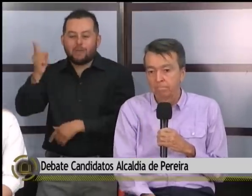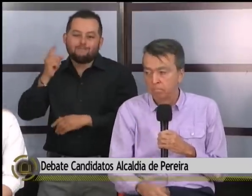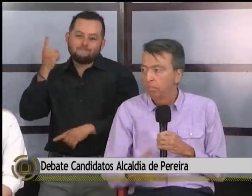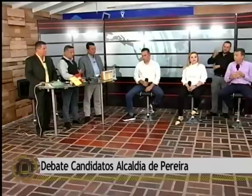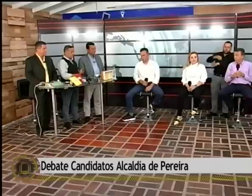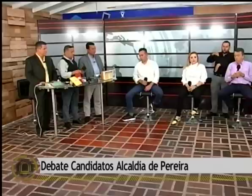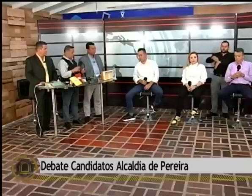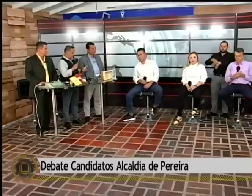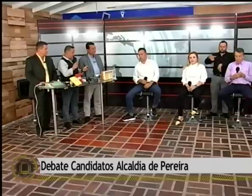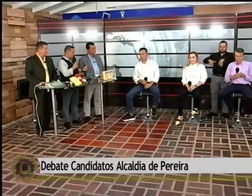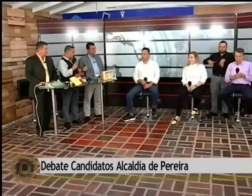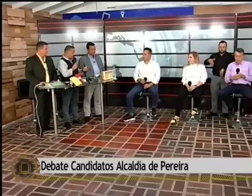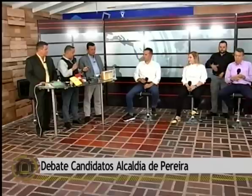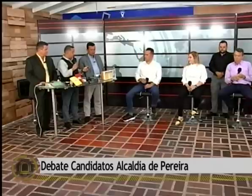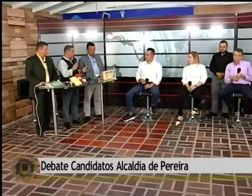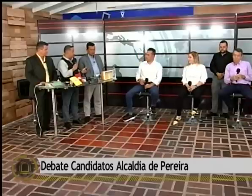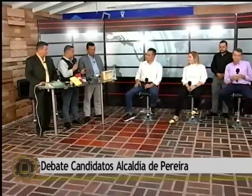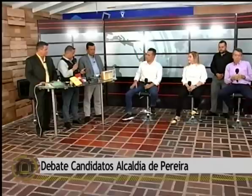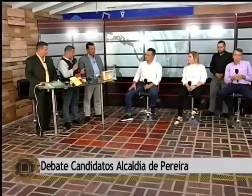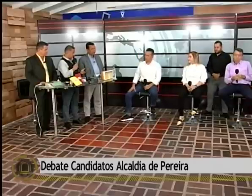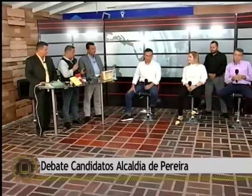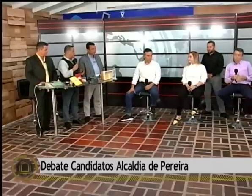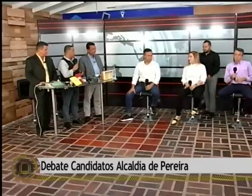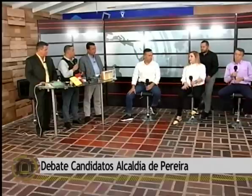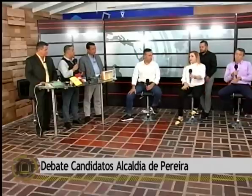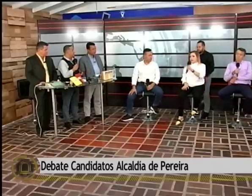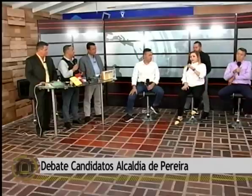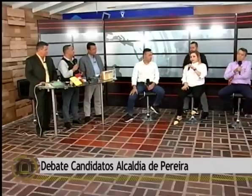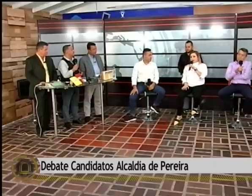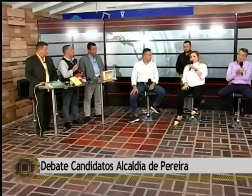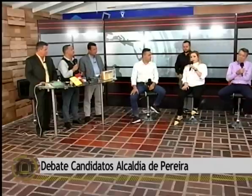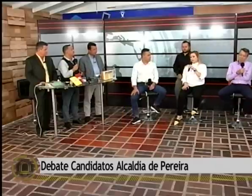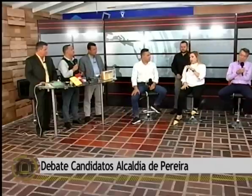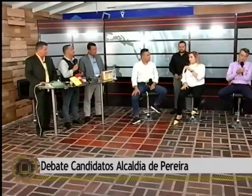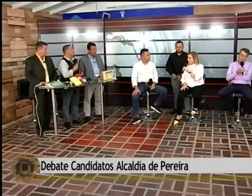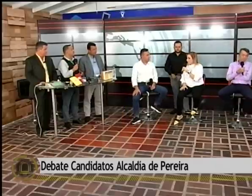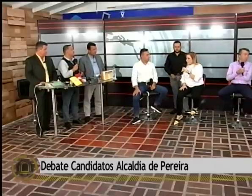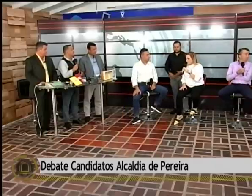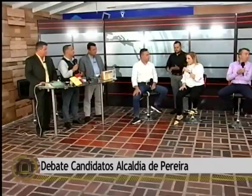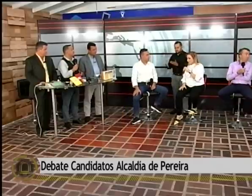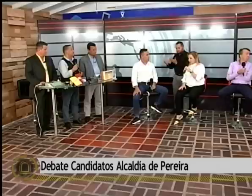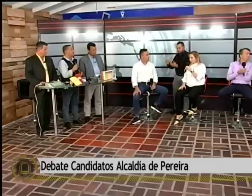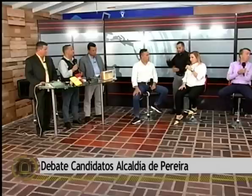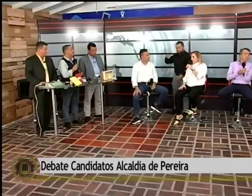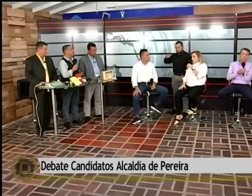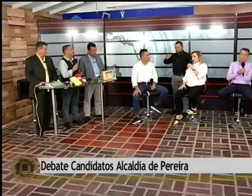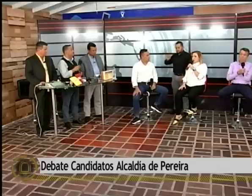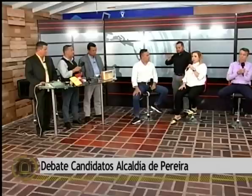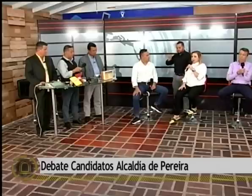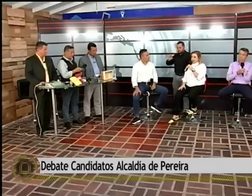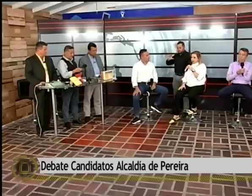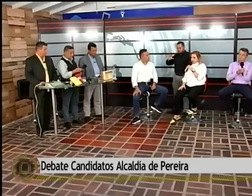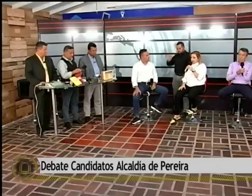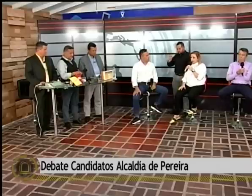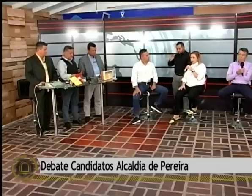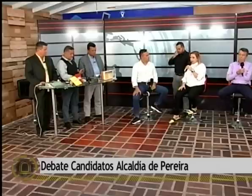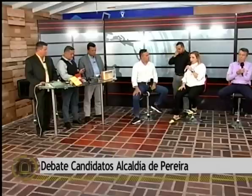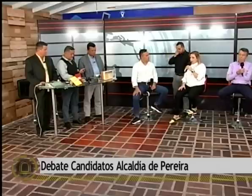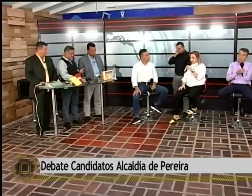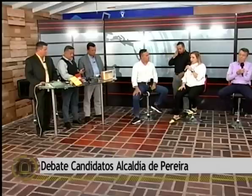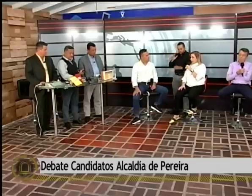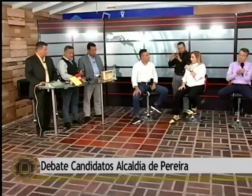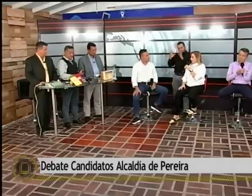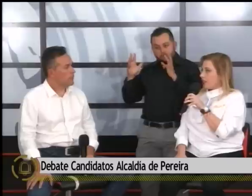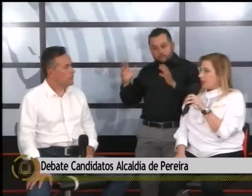manda. Gracias, señor. Doctora Carolina. Mauricio, tengo una duda muy grande.